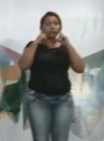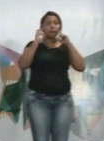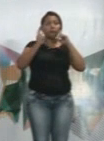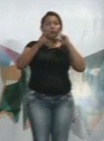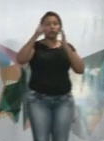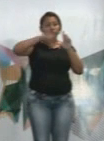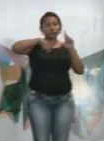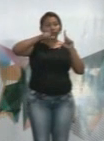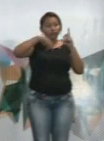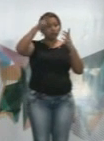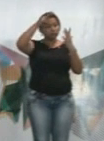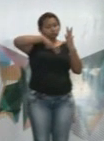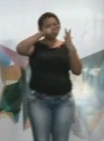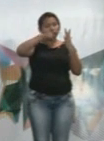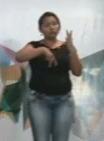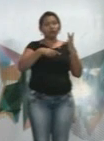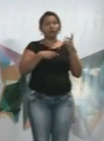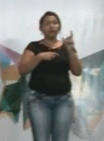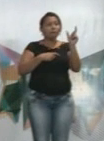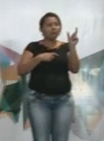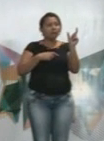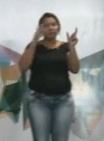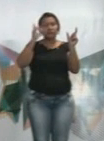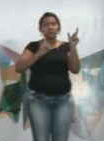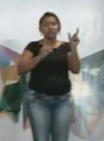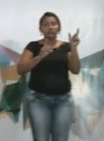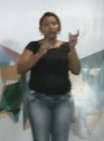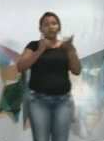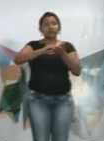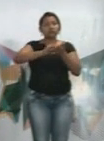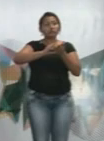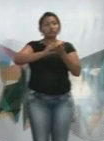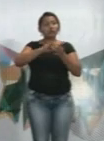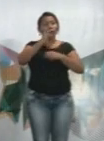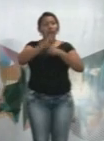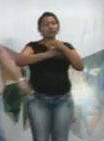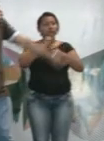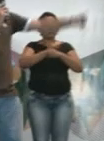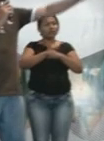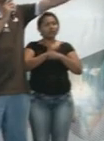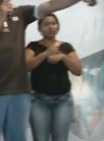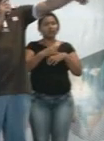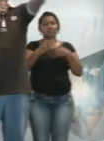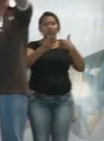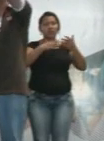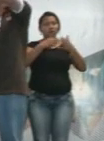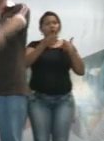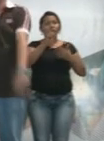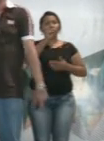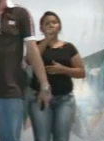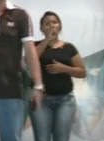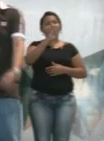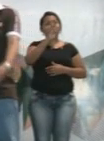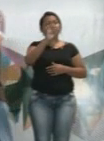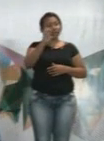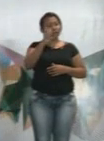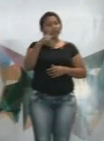letra. Depois tem uma palavrinha lá que você não sabe o que é, vai lá no dicionário, vai na internet. Hoje qualquer sitezinho tem a letra e a tradução do